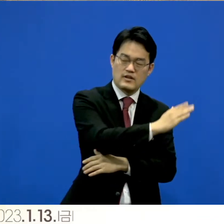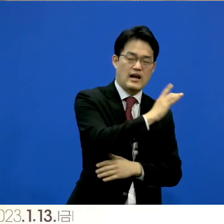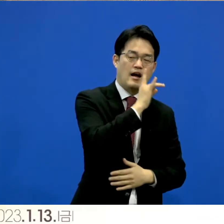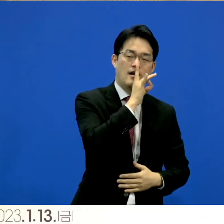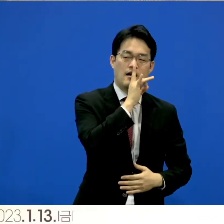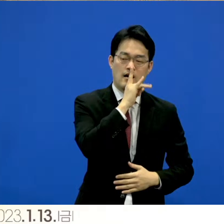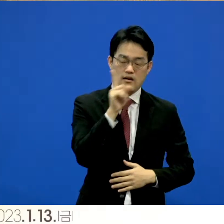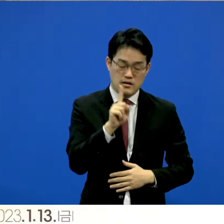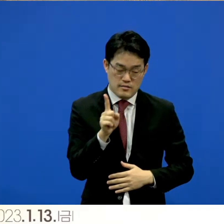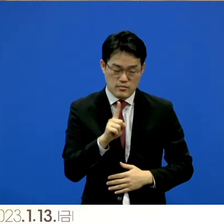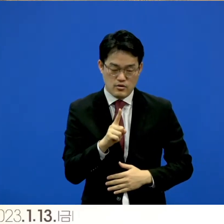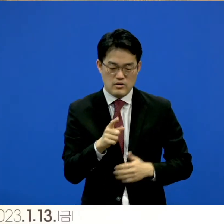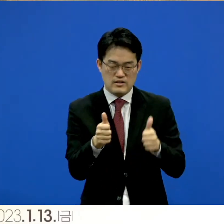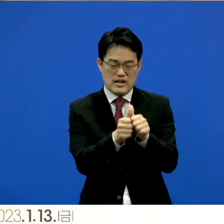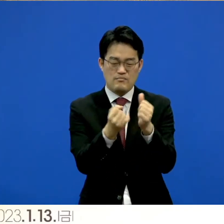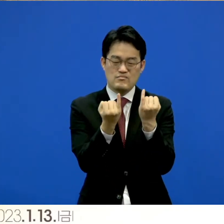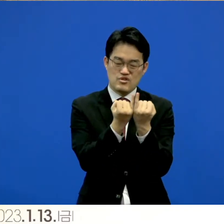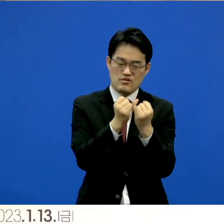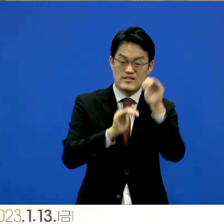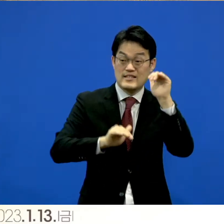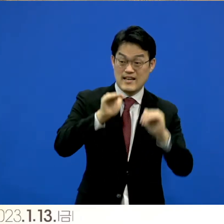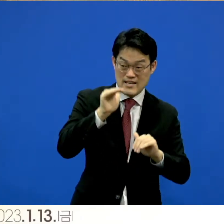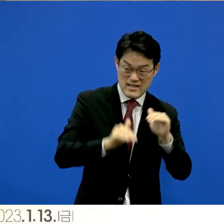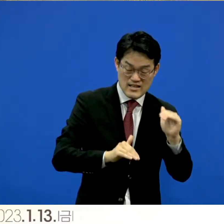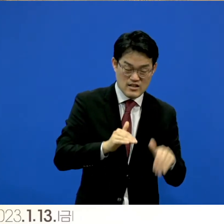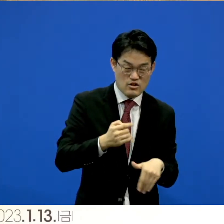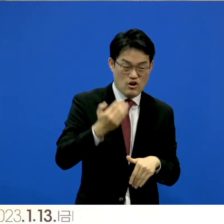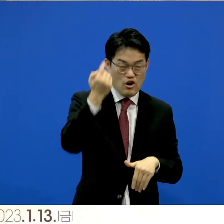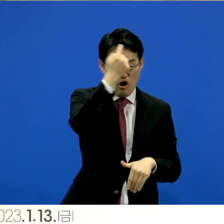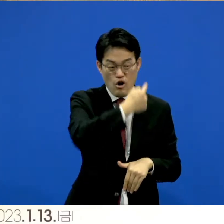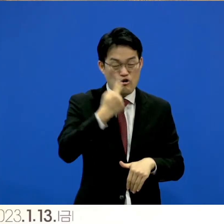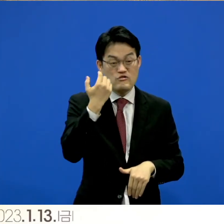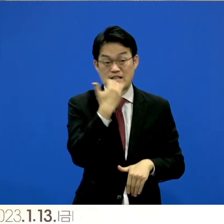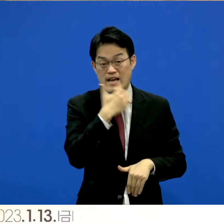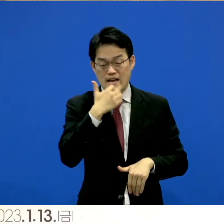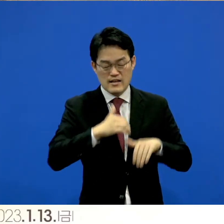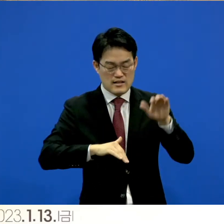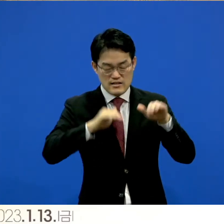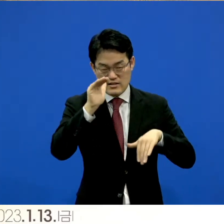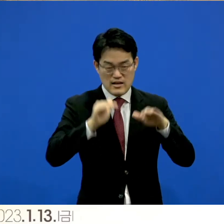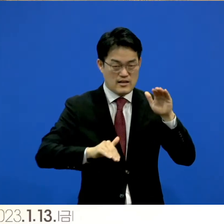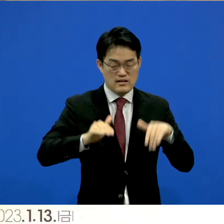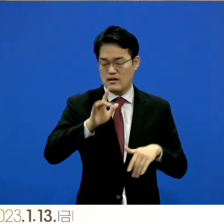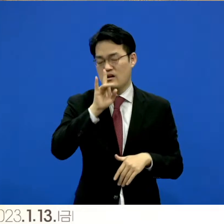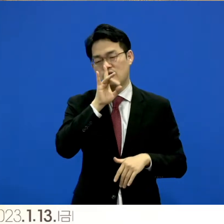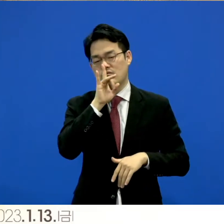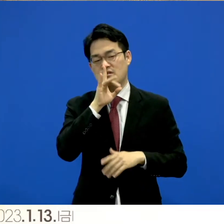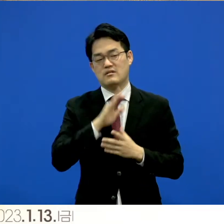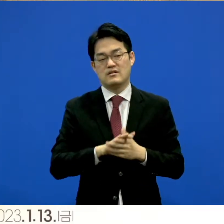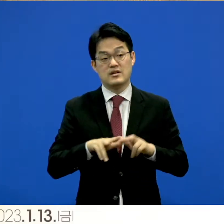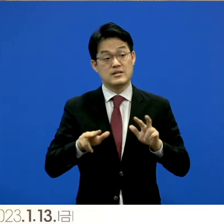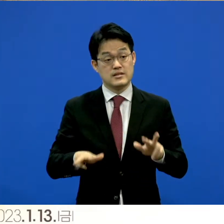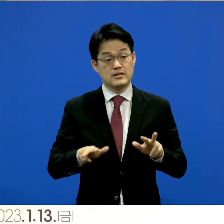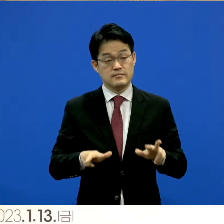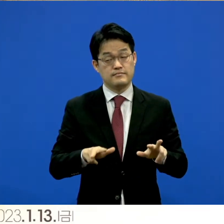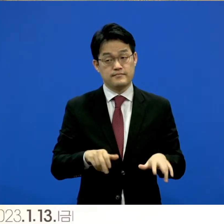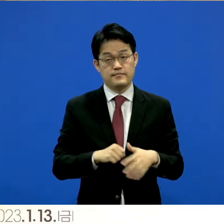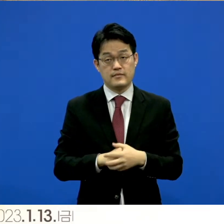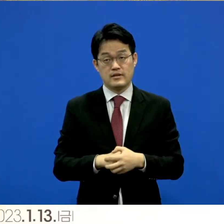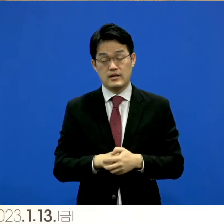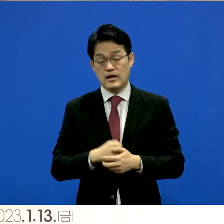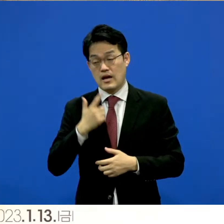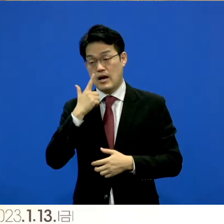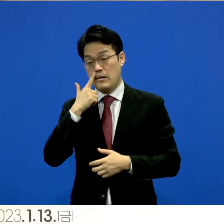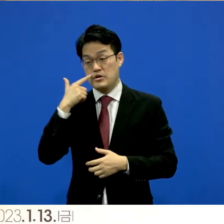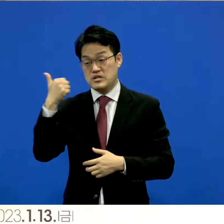인종의 차이로 배제하는 일이 일어나서는 안 됩니다. 아버지는 현재 그의 모습을 보고 평가하지 않습니다. 실패한